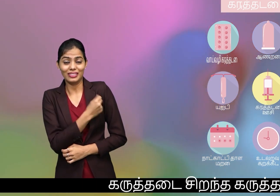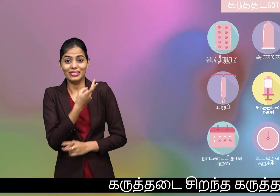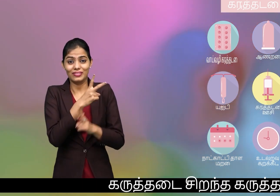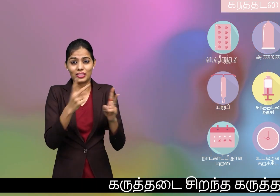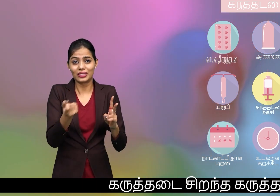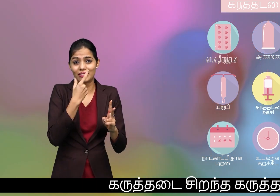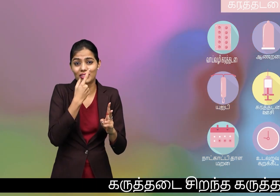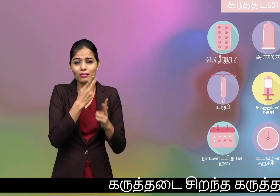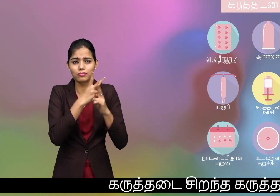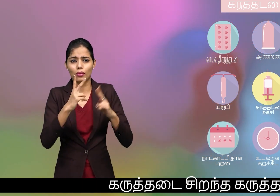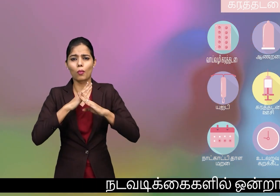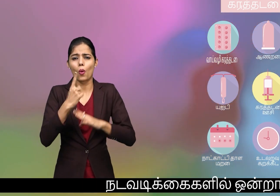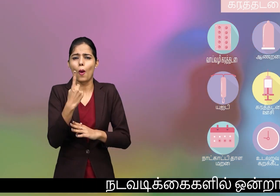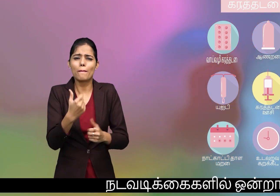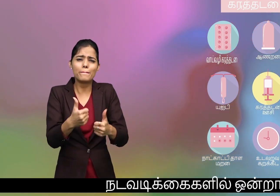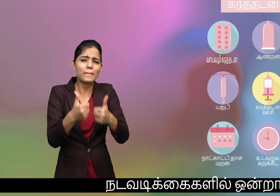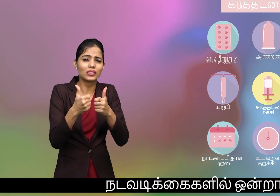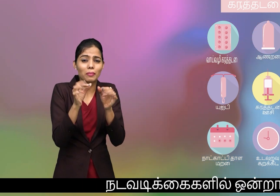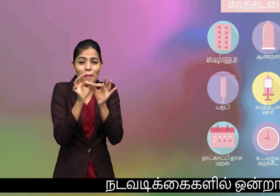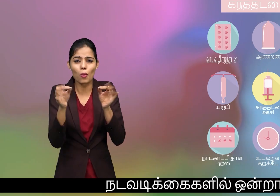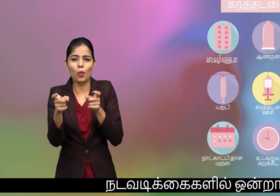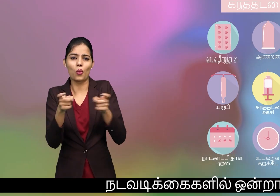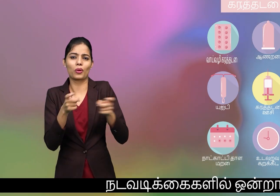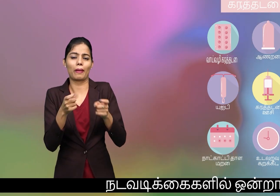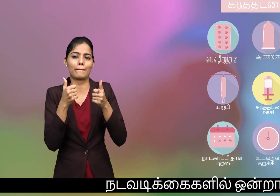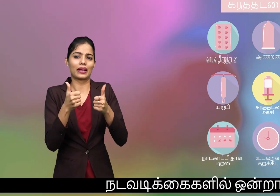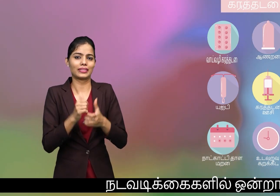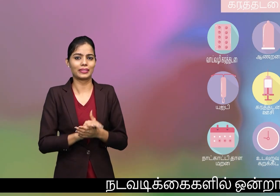கருத்தடை சிறந்த கருத்தடை நடவடிக்கைகளில் ஒன்றாகும்.